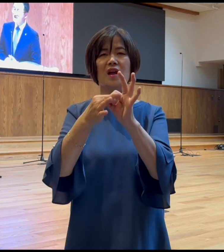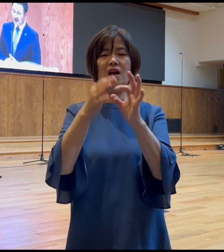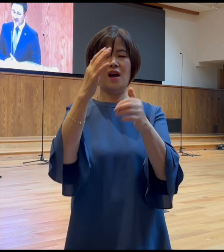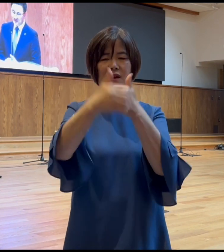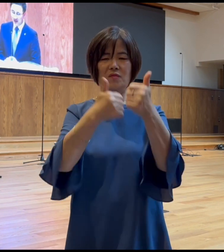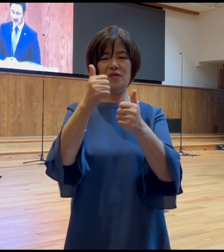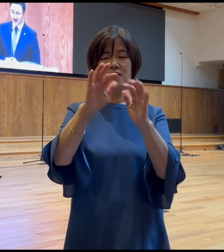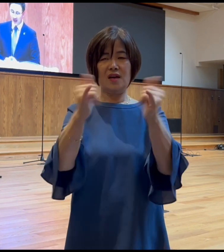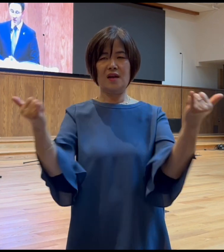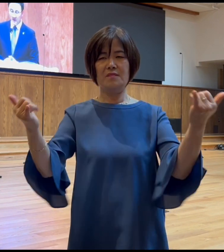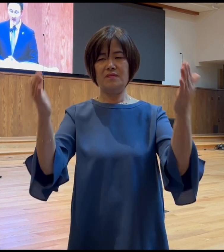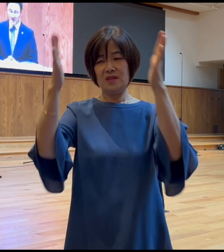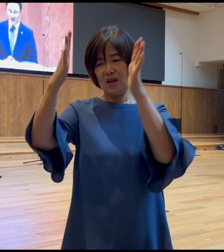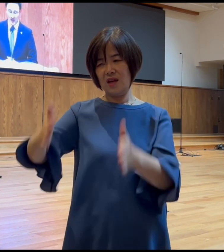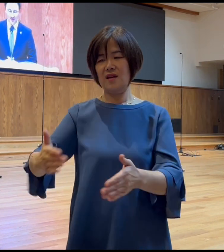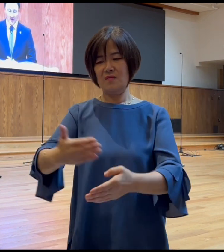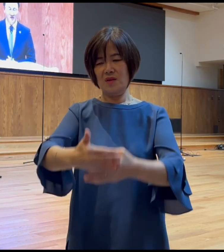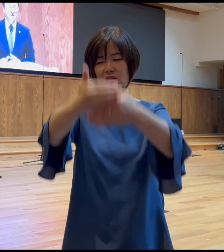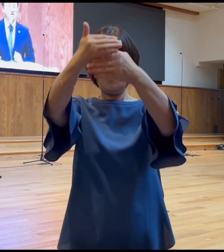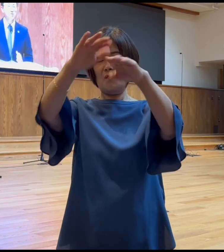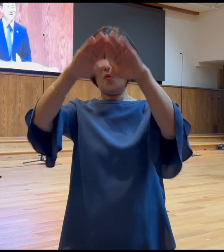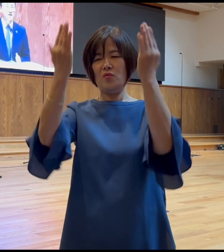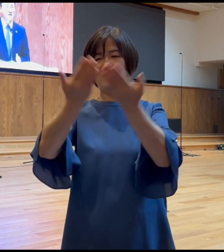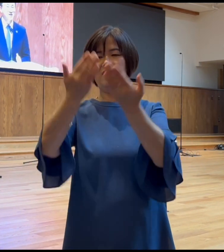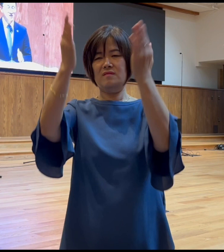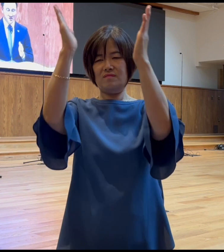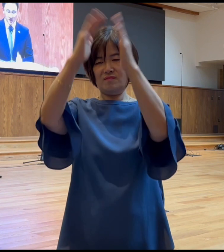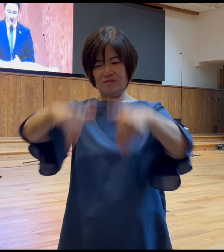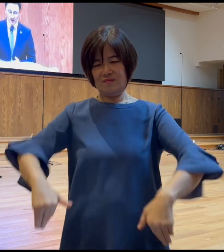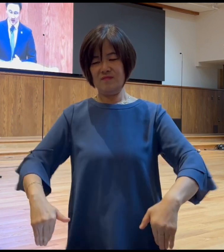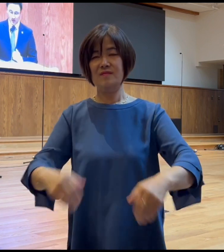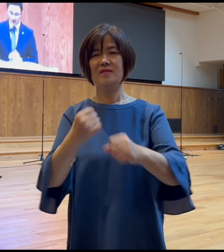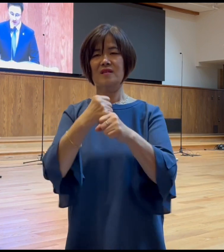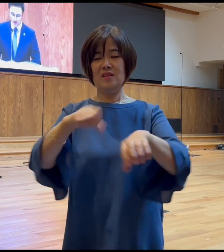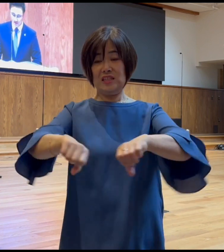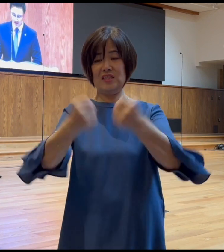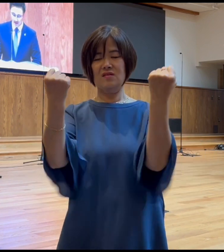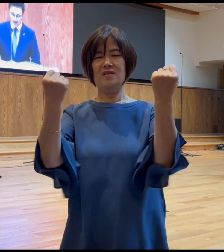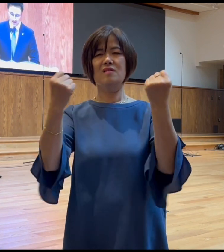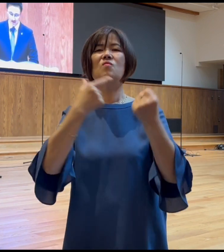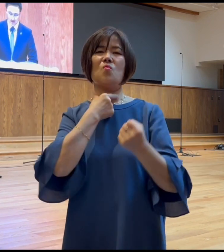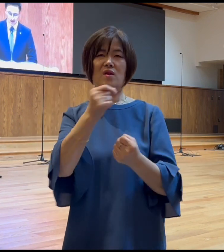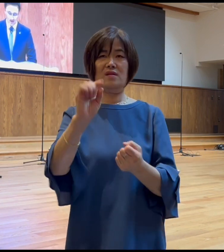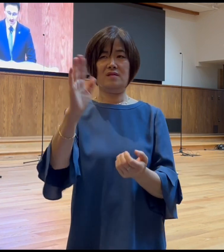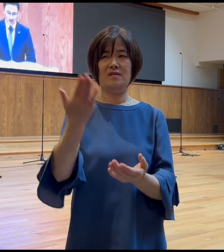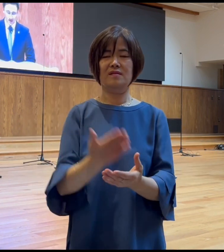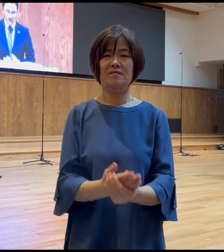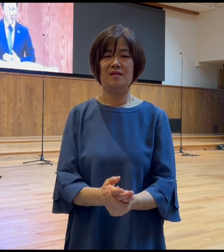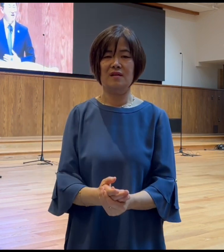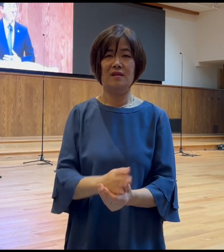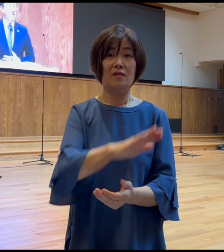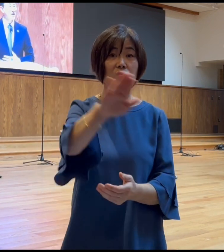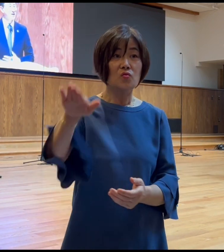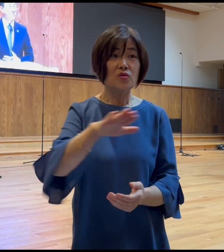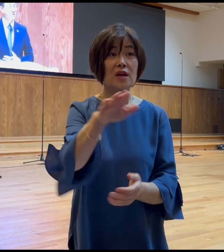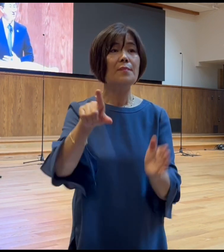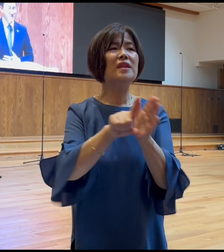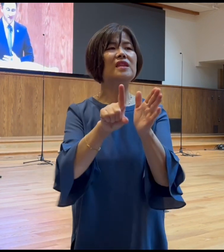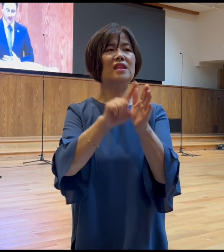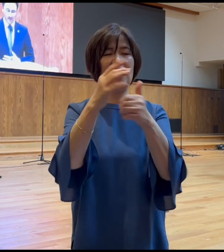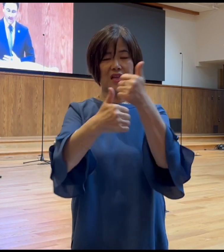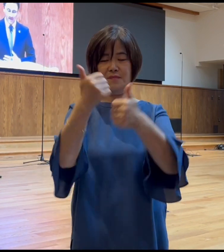하나님과 사람 사이를 가로막았던 장벽, 그 휘장이 찢어지기를 원하셨습니다. 여러분, 우리가 믿는